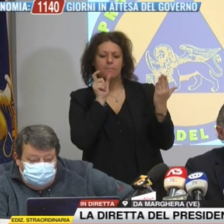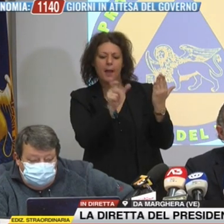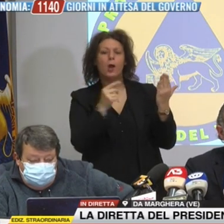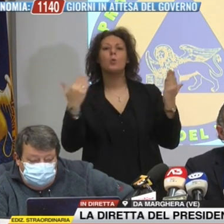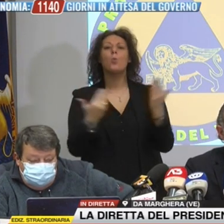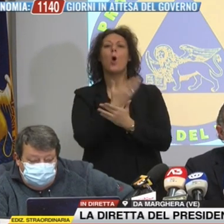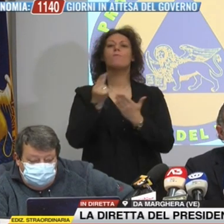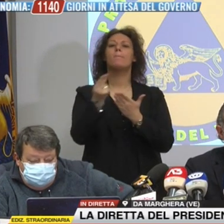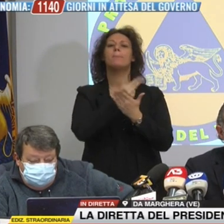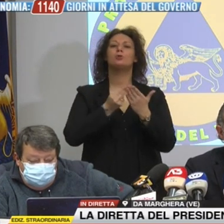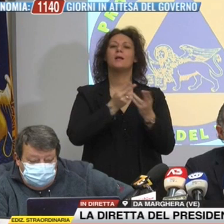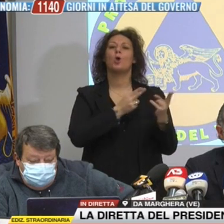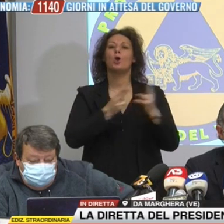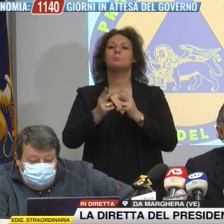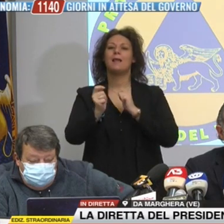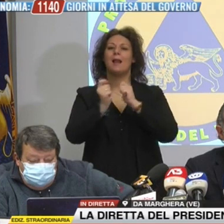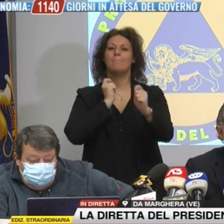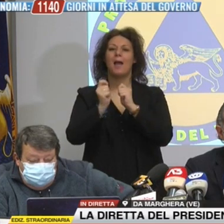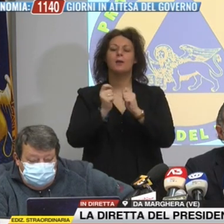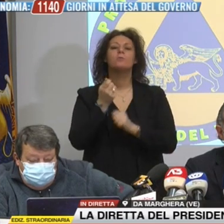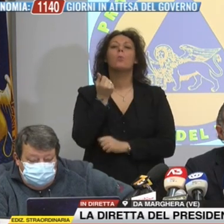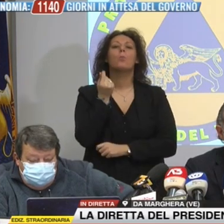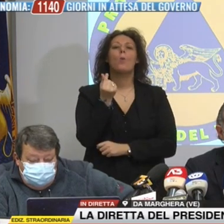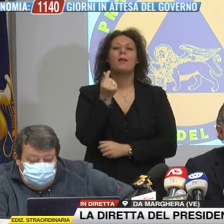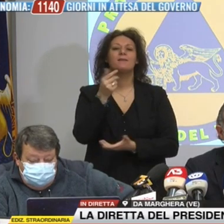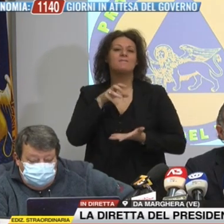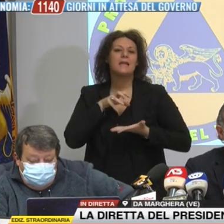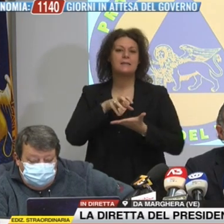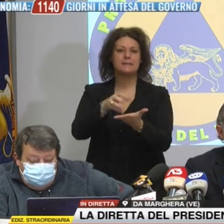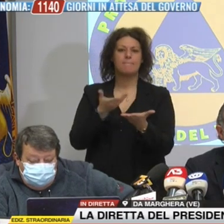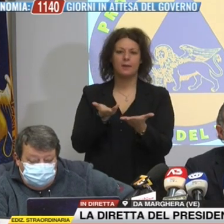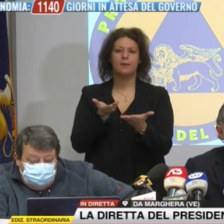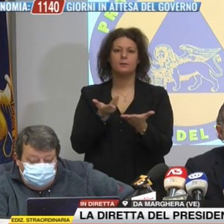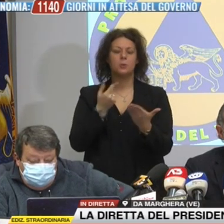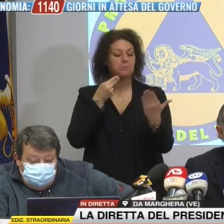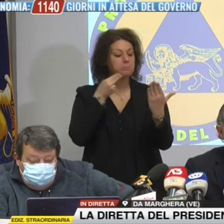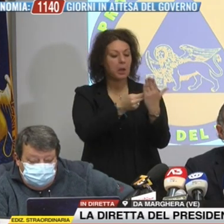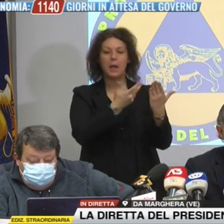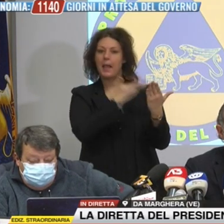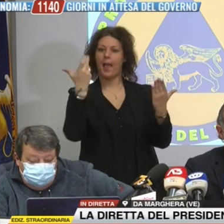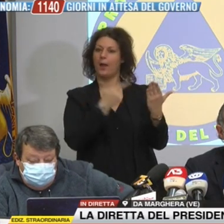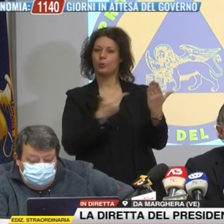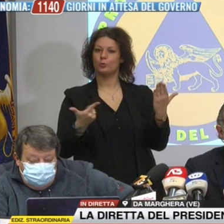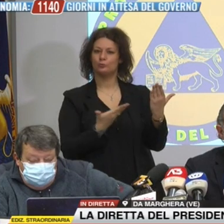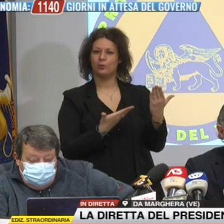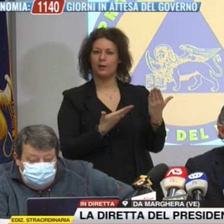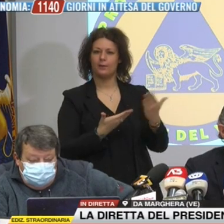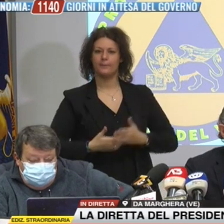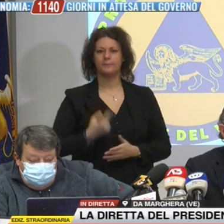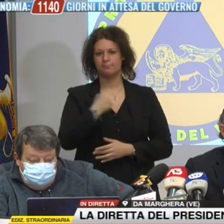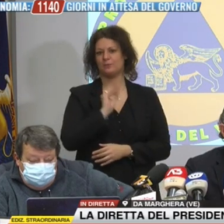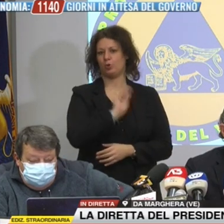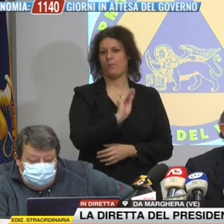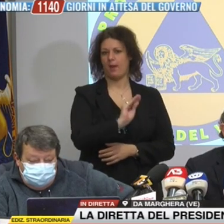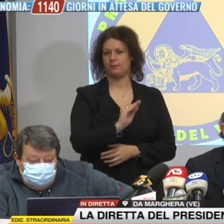progetto ospedale di Padova, ipotesi di finanziamento da realizzare con, allora, questa è la domanda. Chiaro, no,